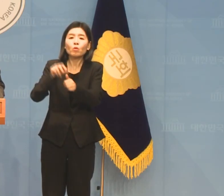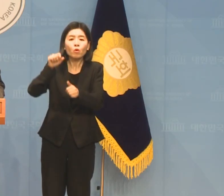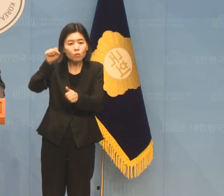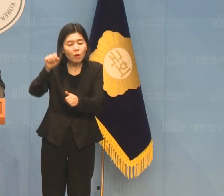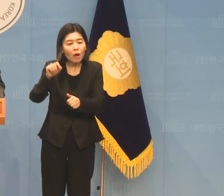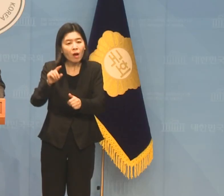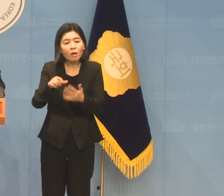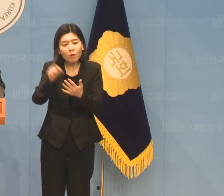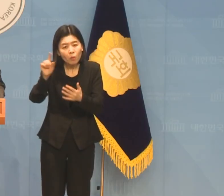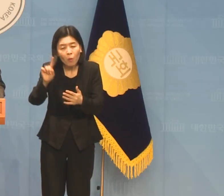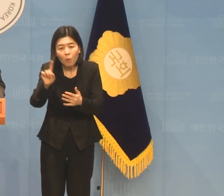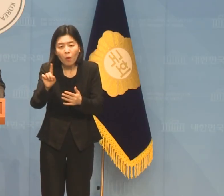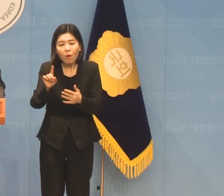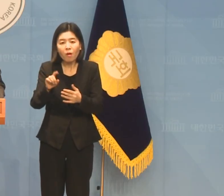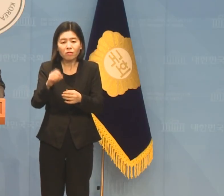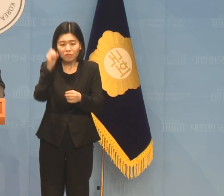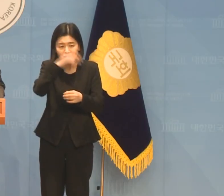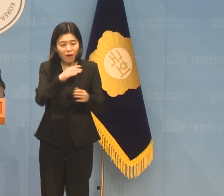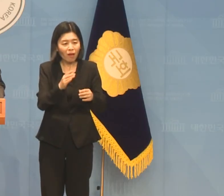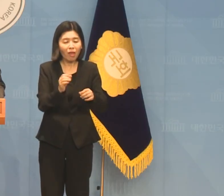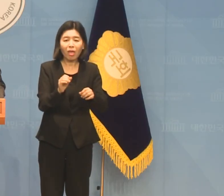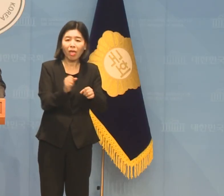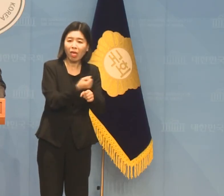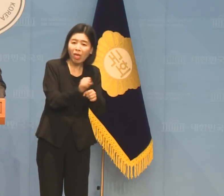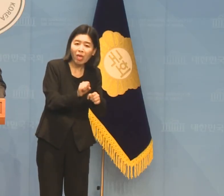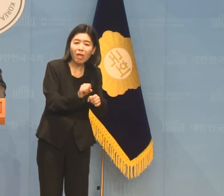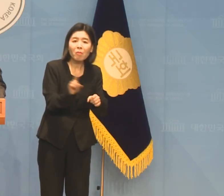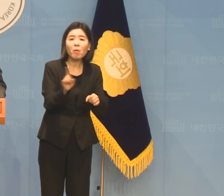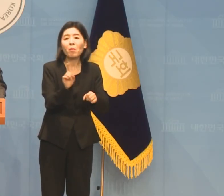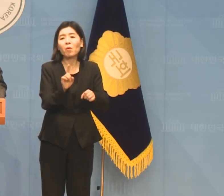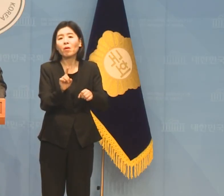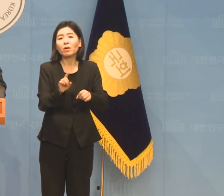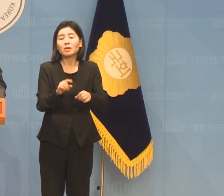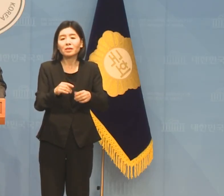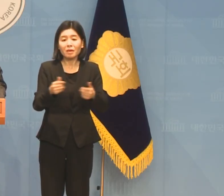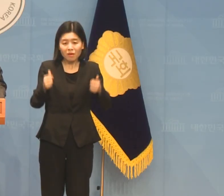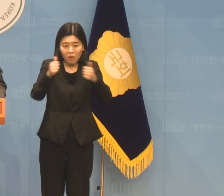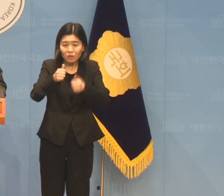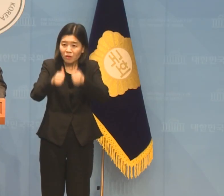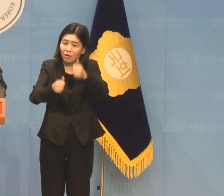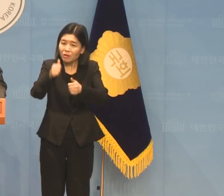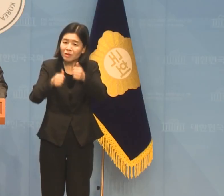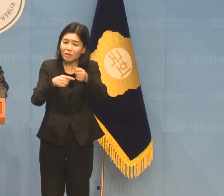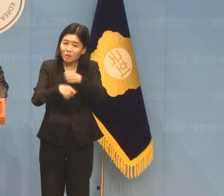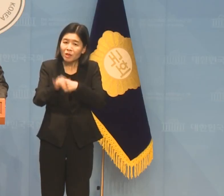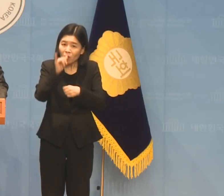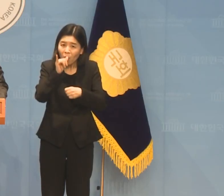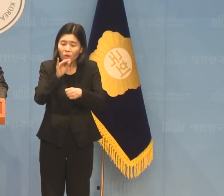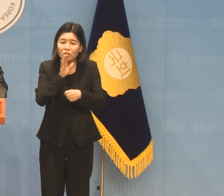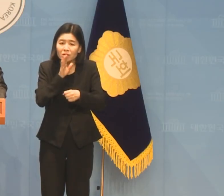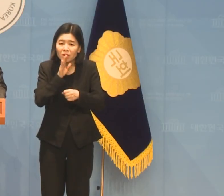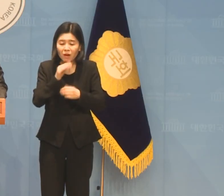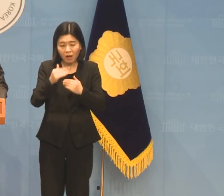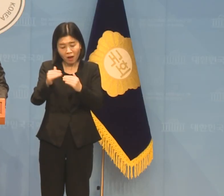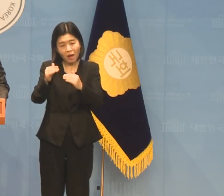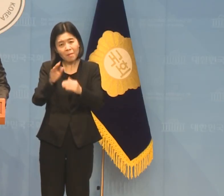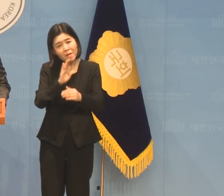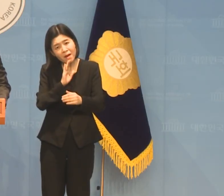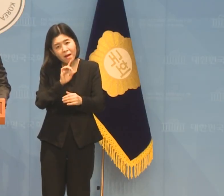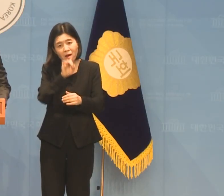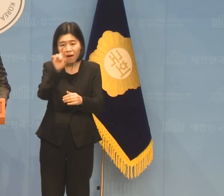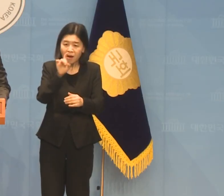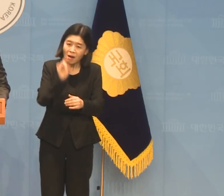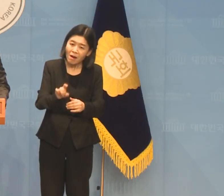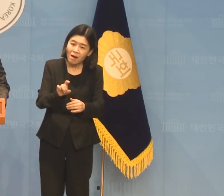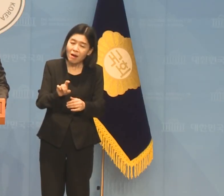또 경선은 예선 같은 것인지 무슨 의미가 있는 것인지 이렇게 해도 정말 되는 것인지 저는 되묻지